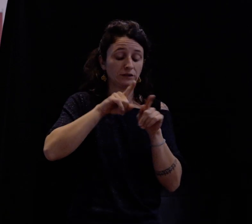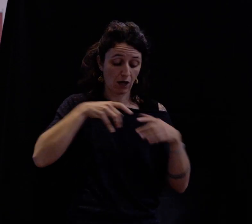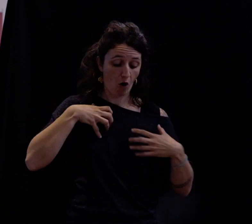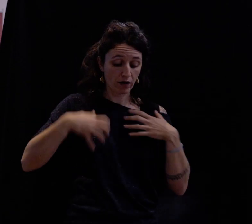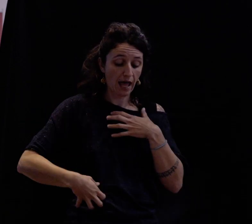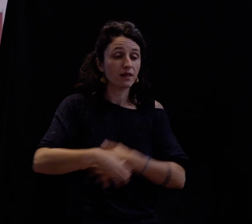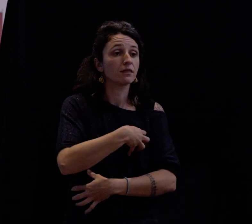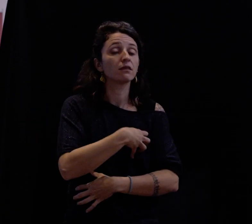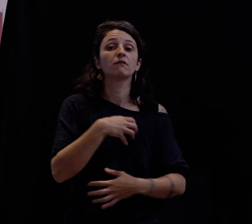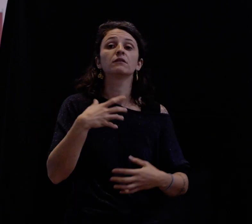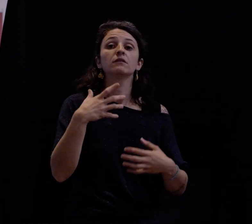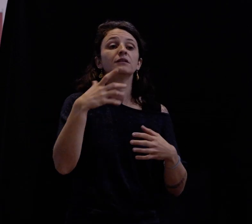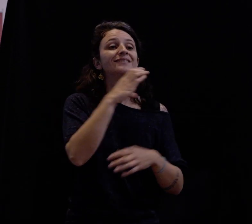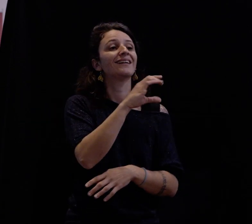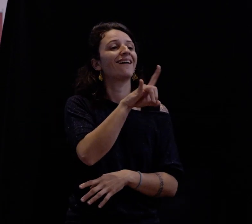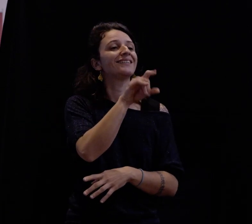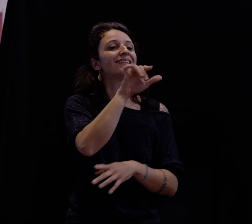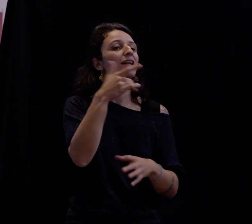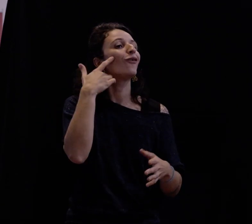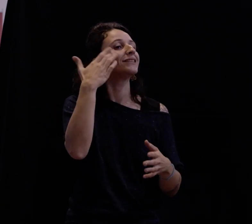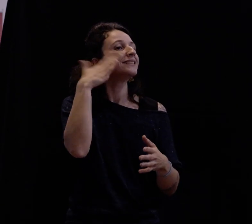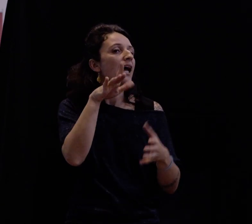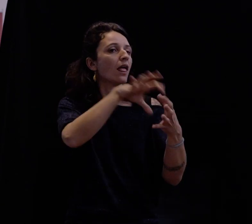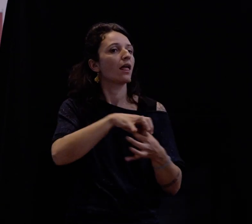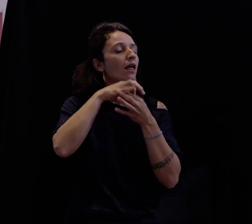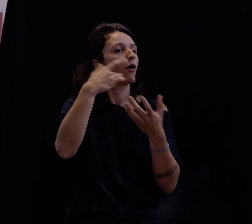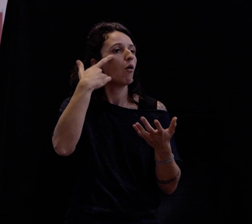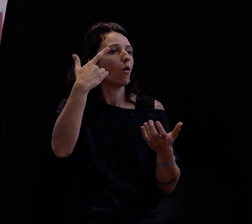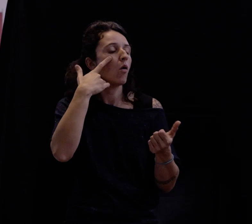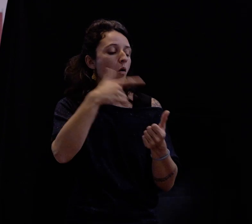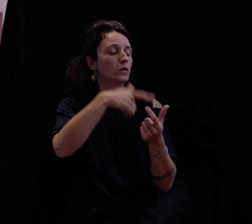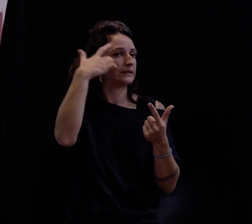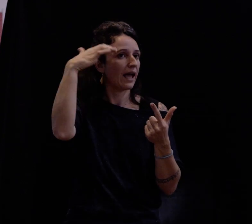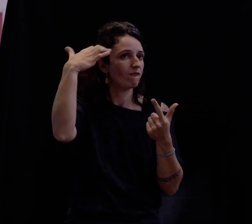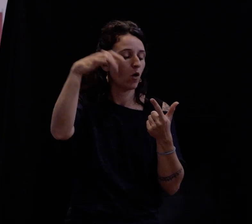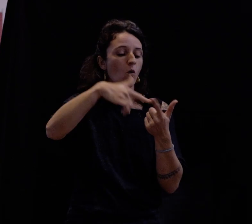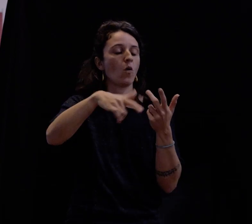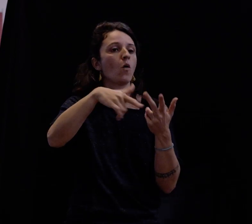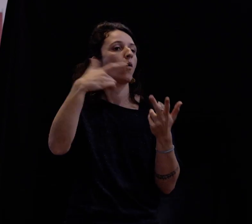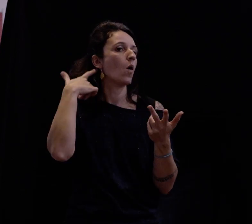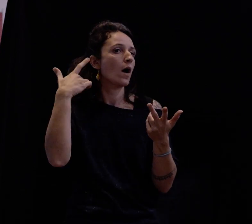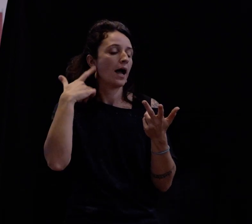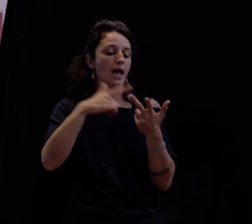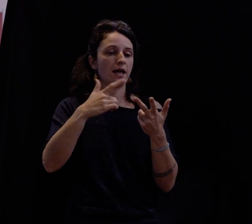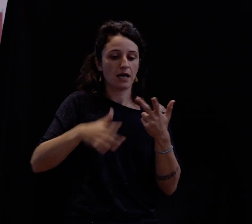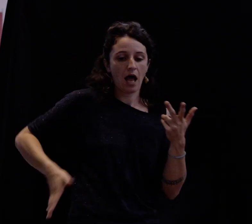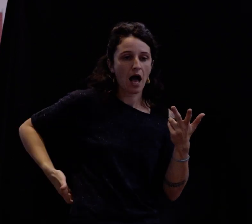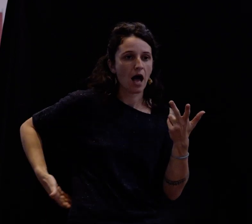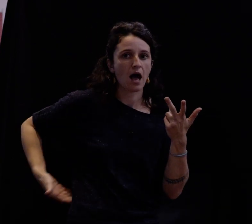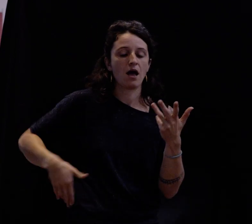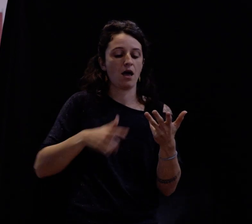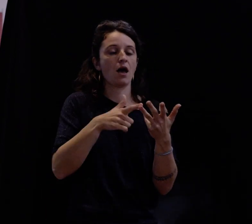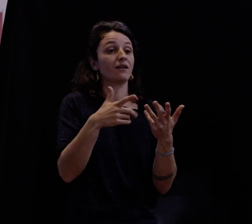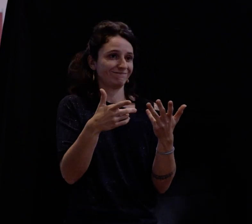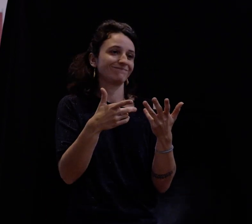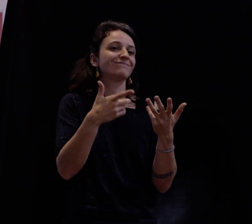qu'il s'exprime notamment dans les yeux, dans le cerveau, dans les oreilles, dans le cœur, dans le rein, et vous voyez que ça correspond aux organes qui vont